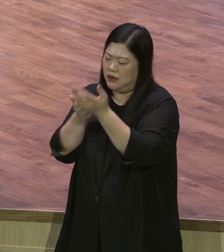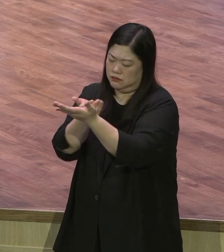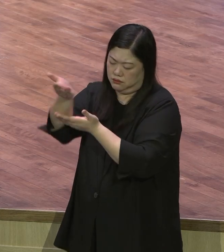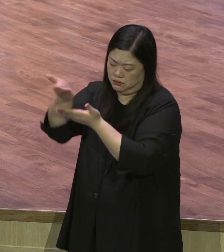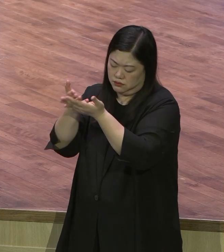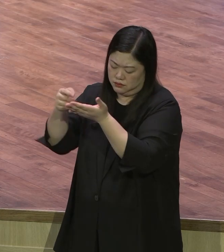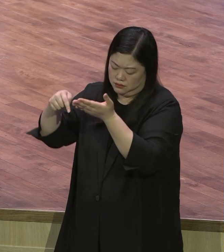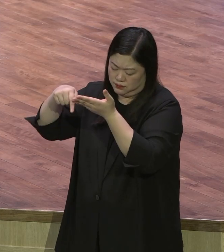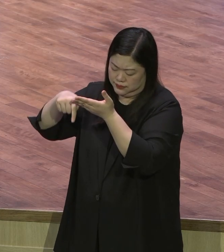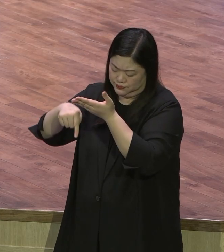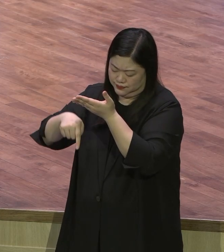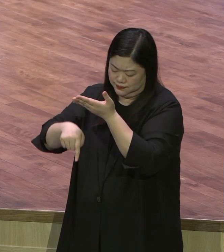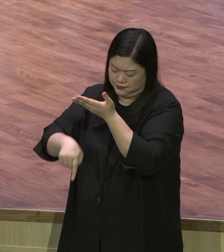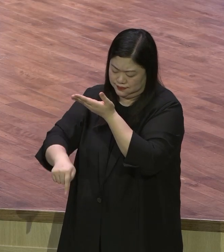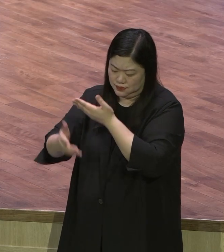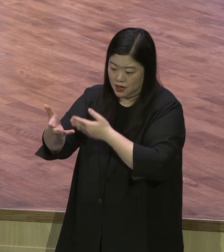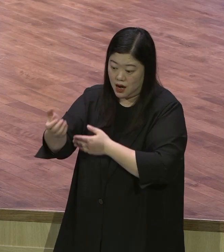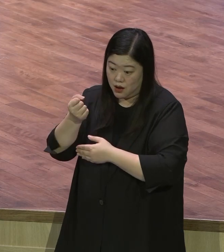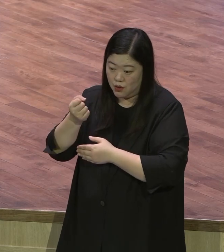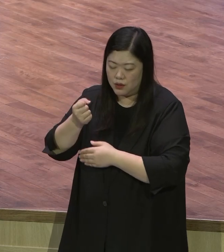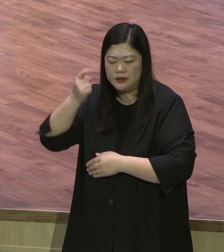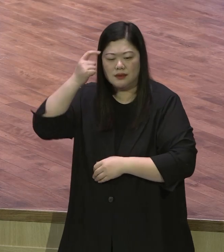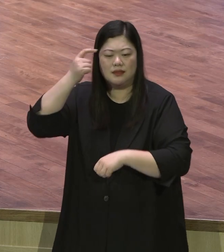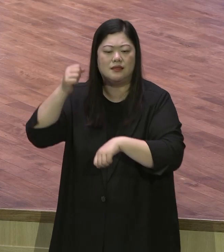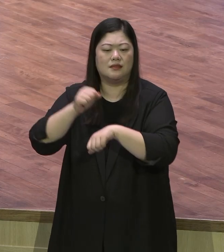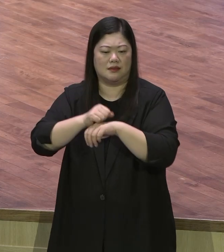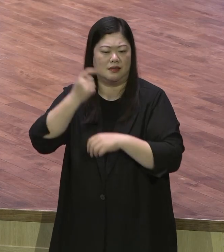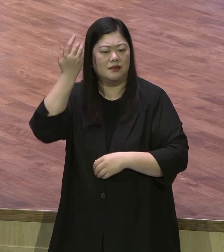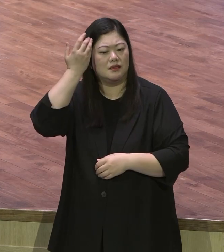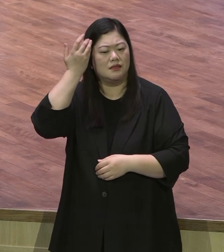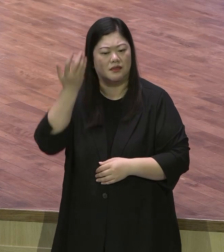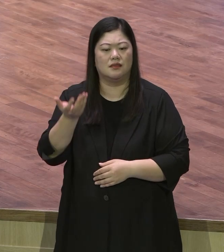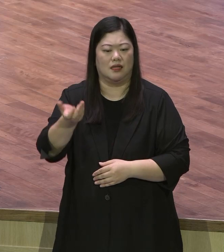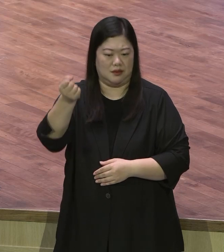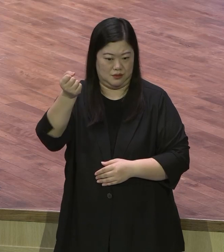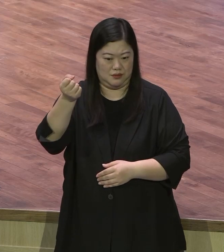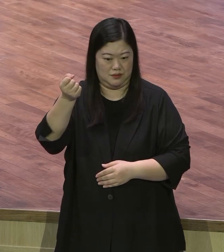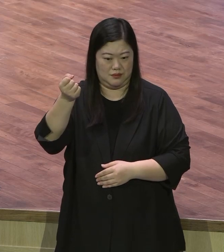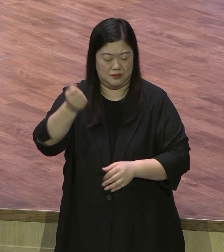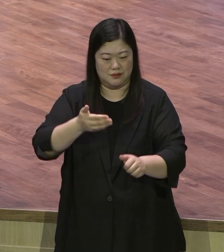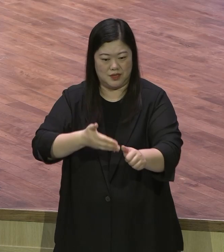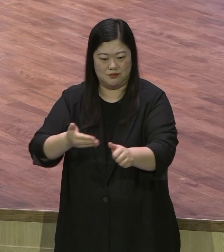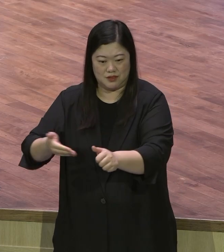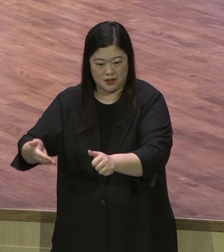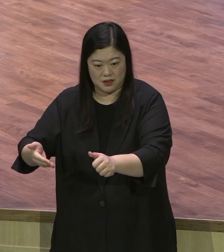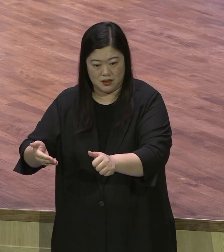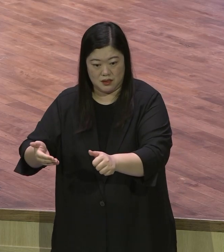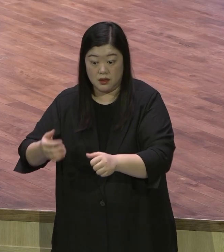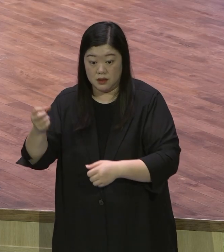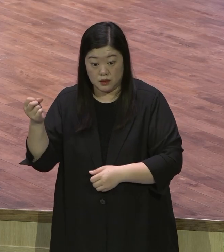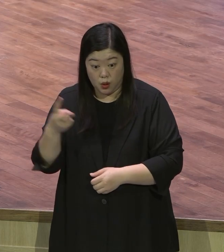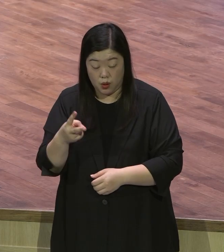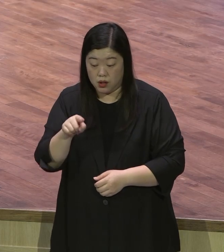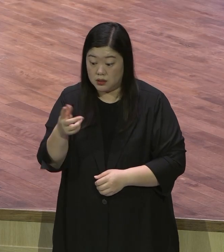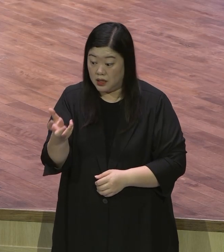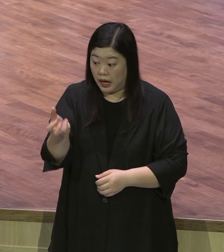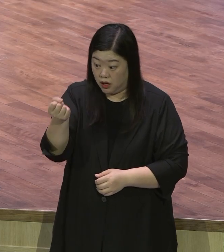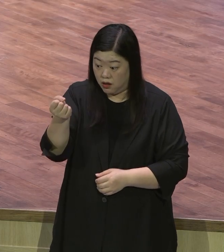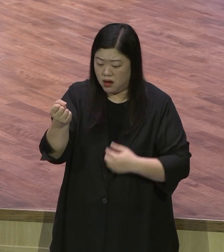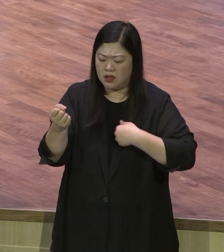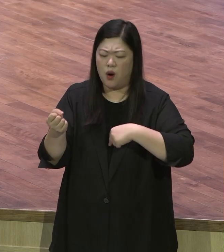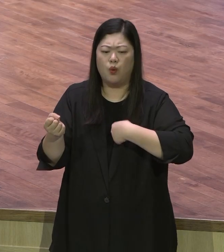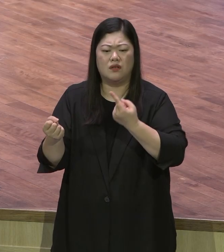지식 있는 언약의 백성으로서 멋진 인생 작품, 후대 작품, 우리